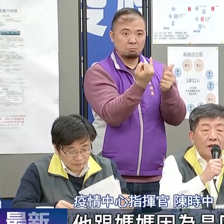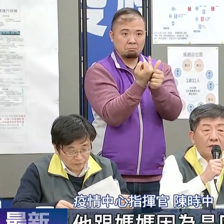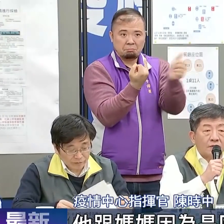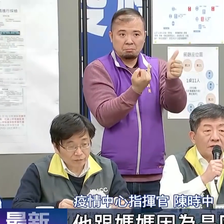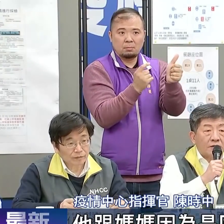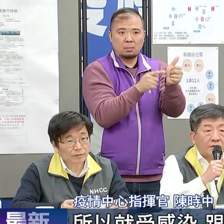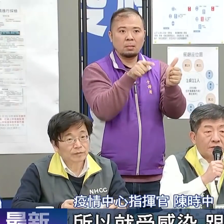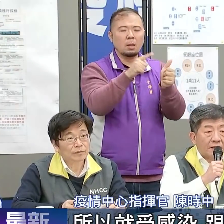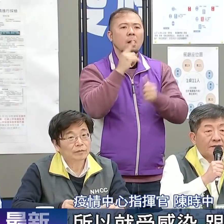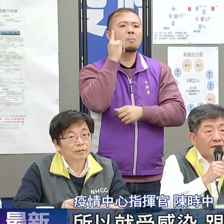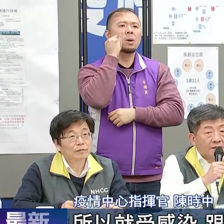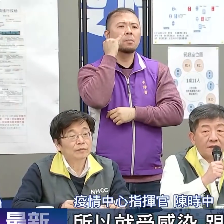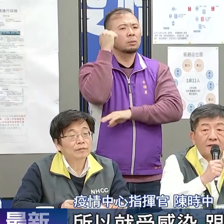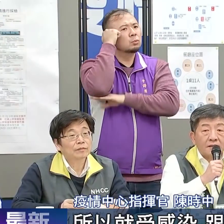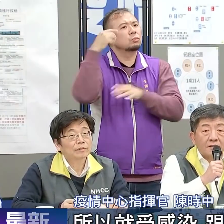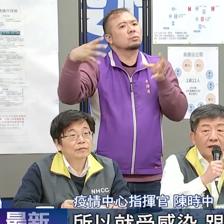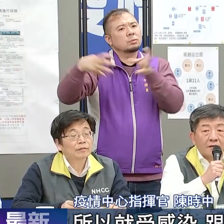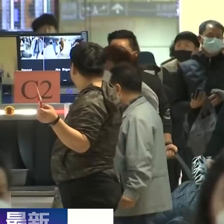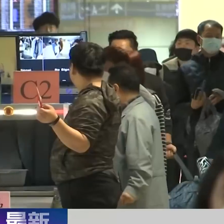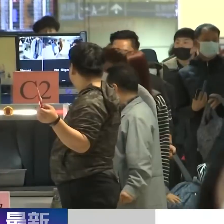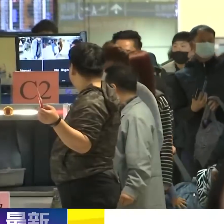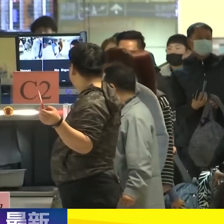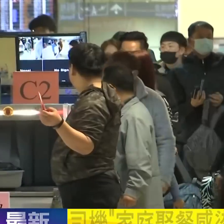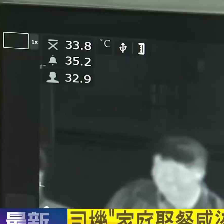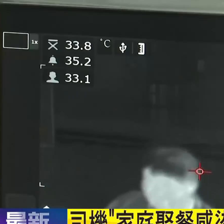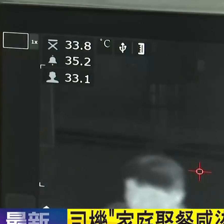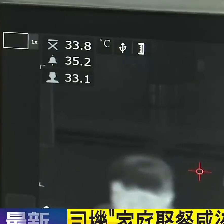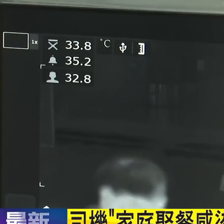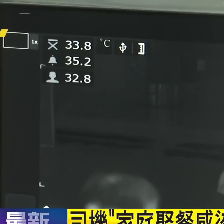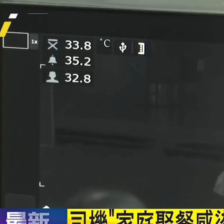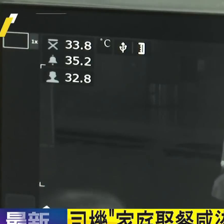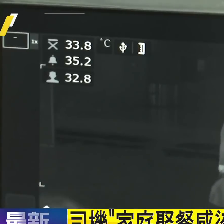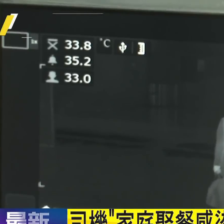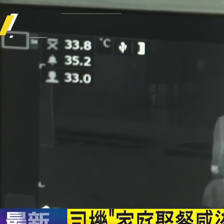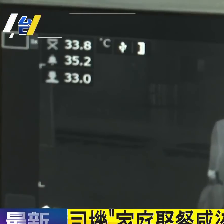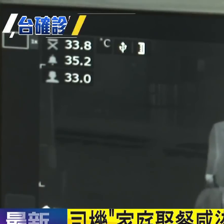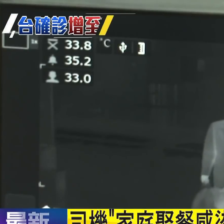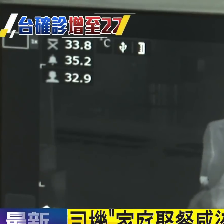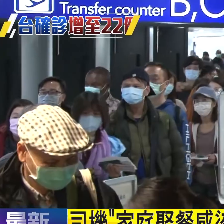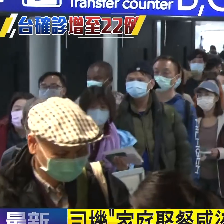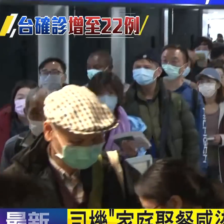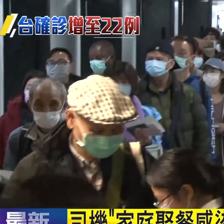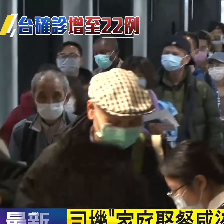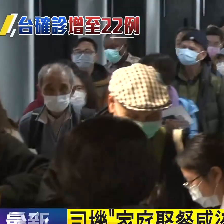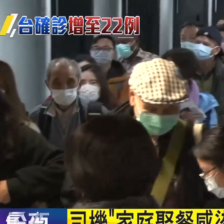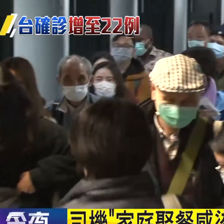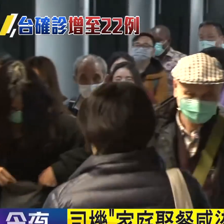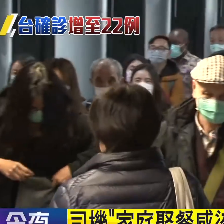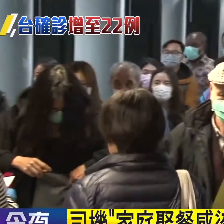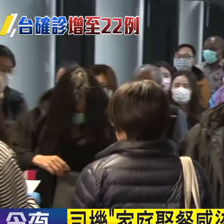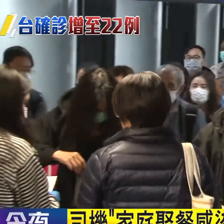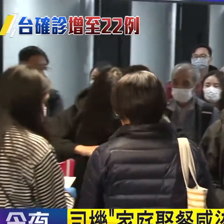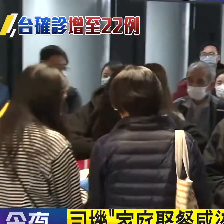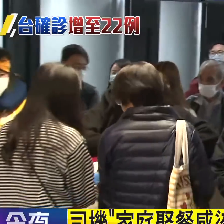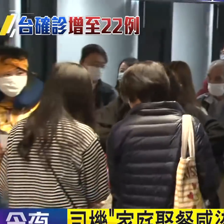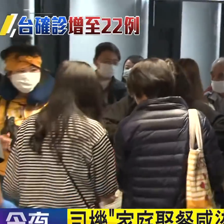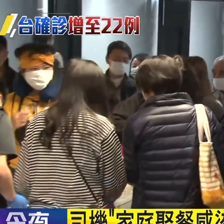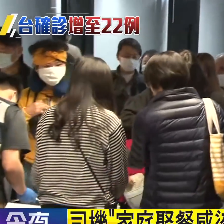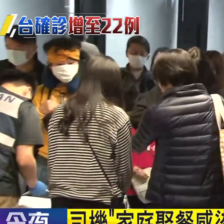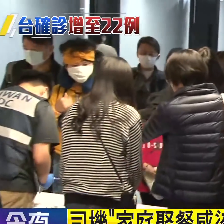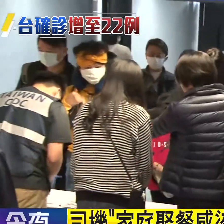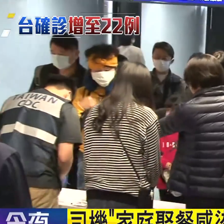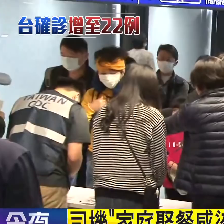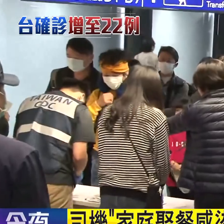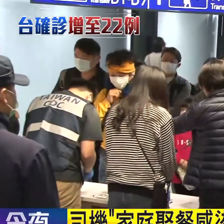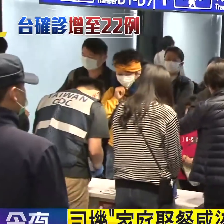住，好，所以就受感染，跟弟弟一样。 十七号一口气再新增两例确诊，但这两例确定跟首例确诊死亡的